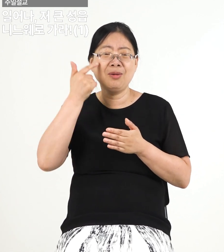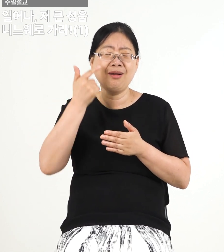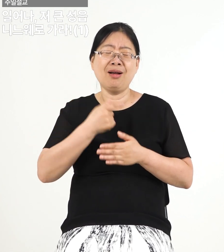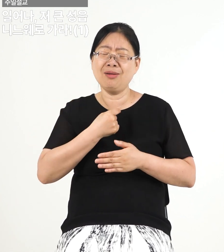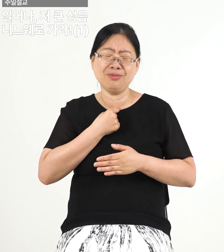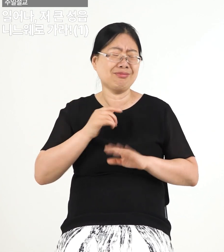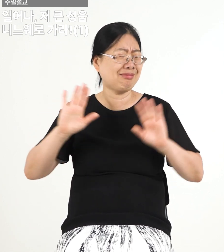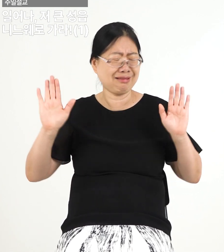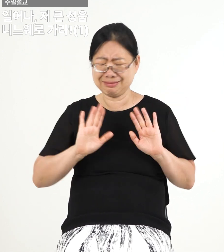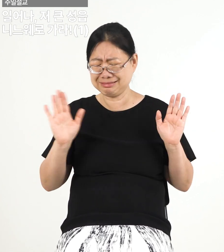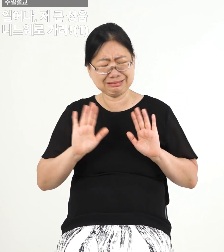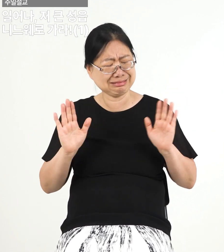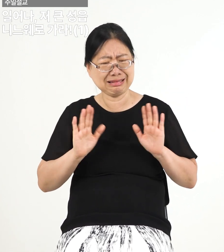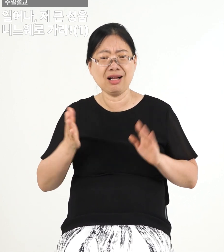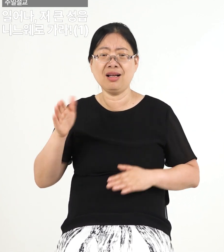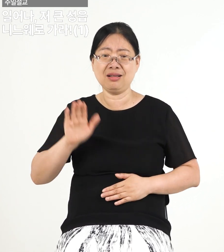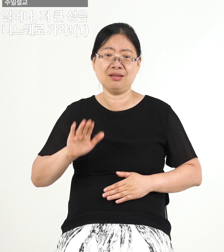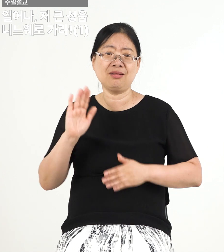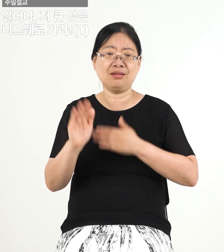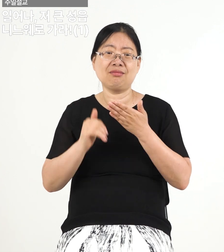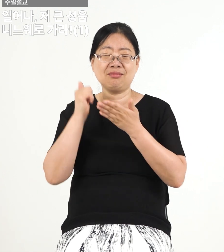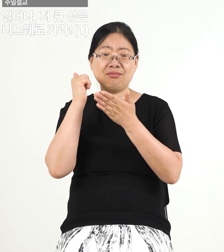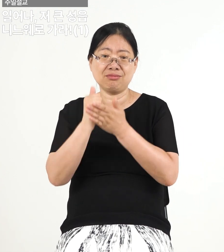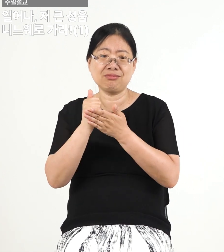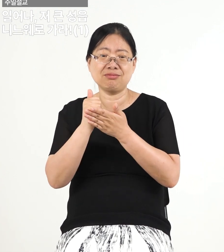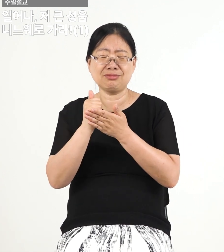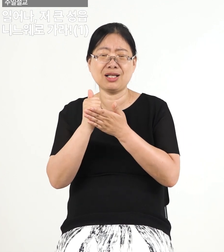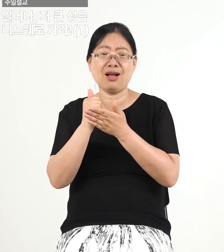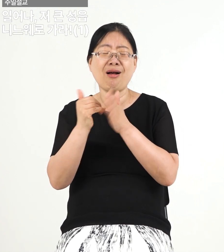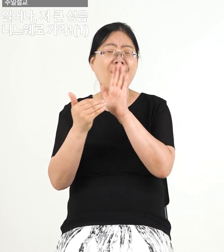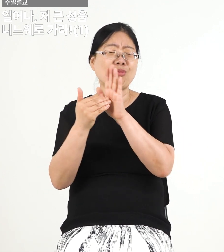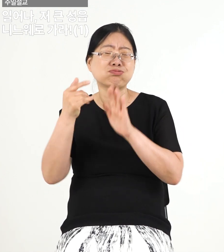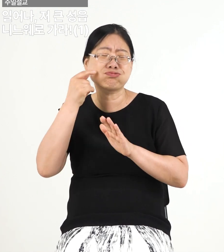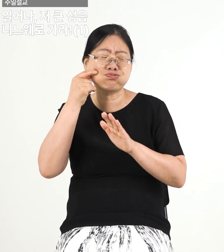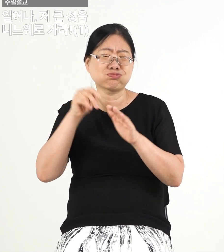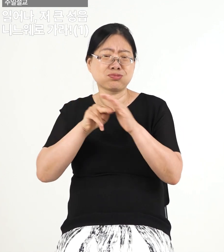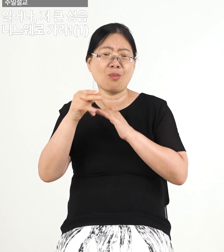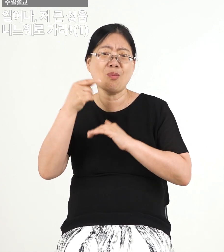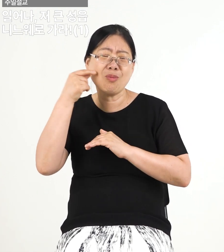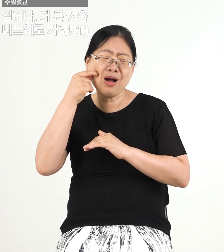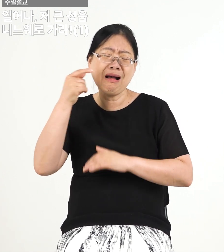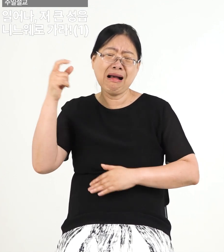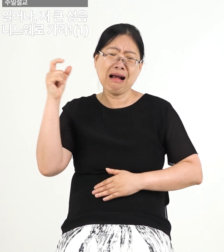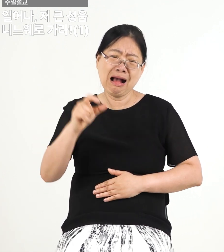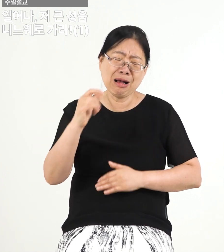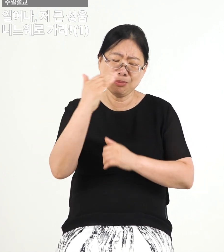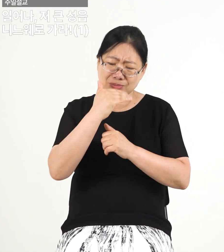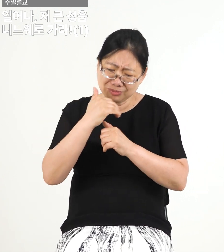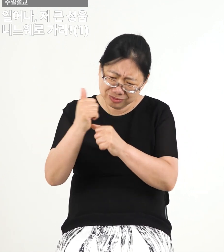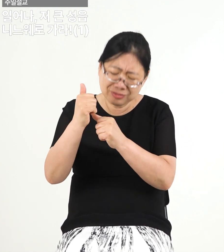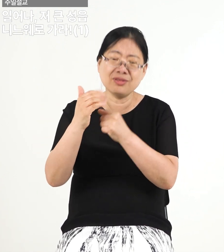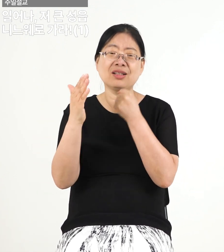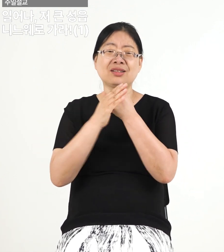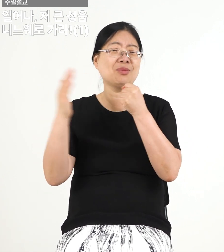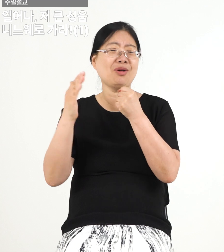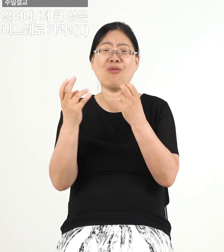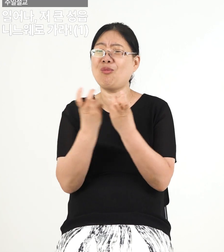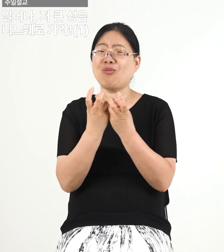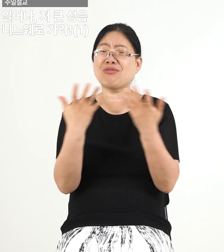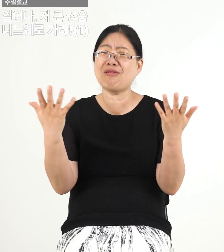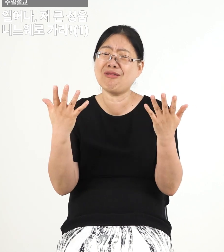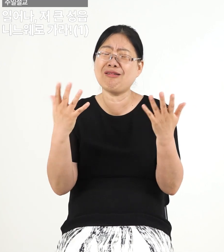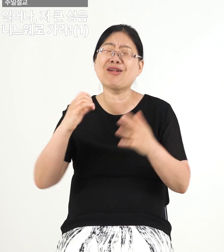그런데 하나님의 그 거부할 수 없고 피할 수 없는 강력한 부름 앞에 어쩔